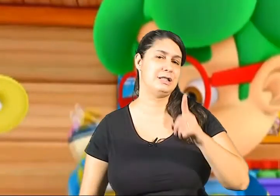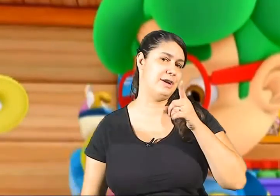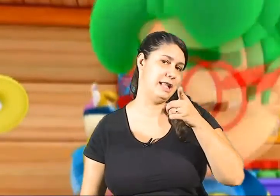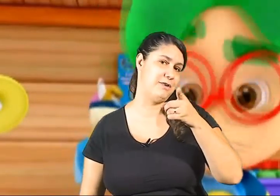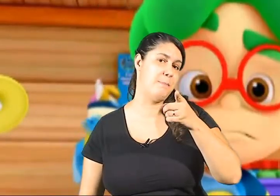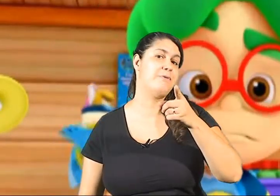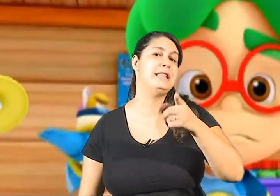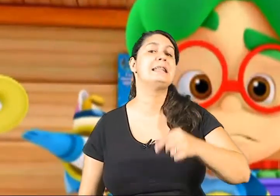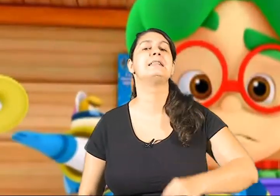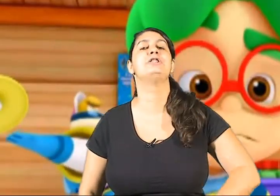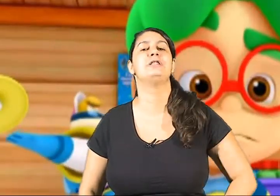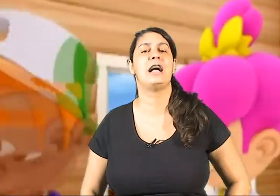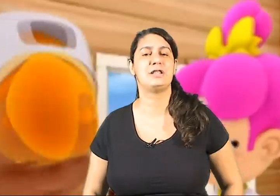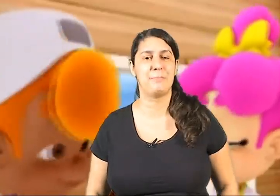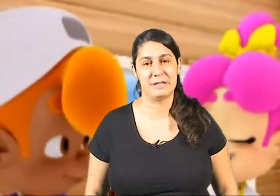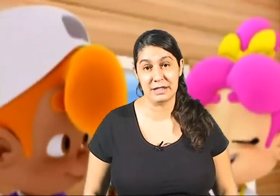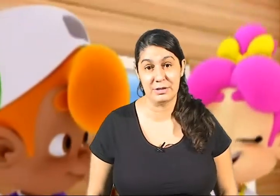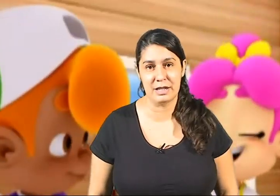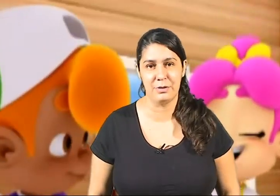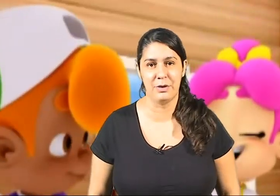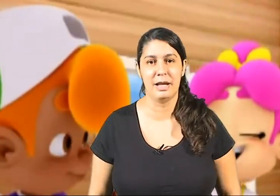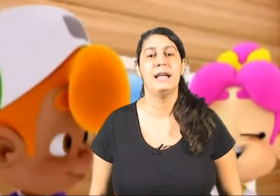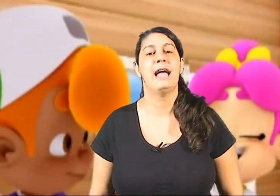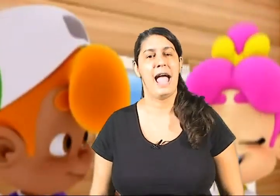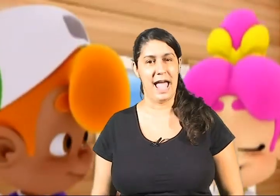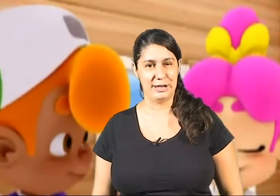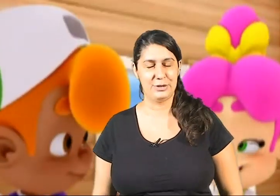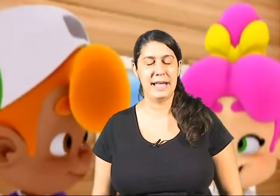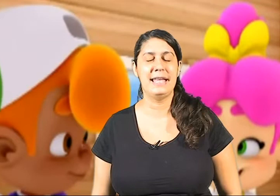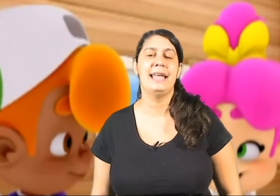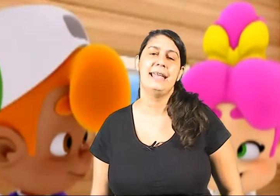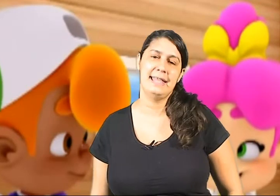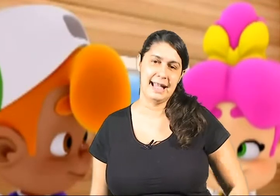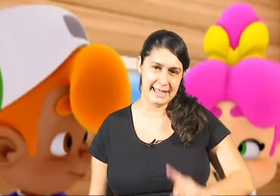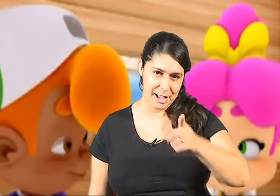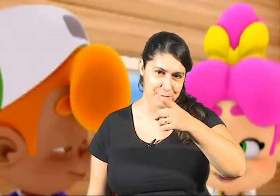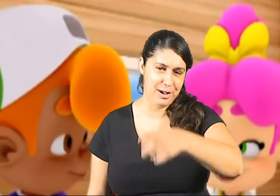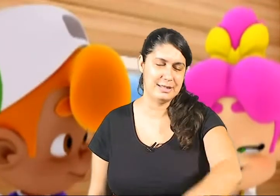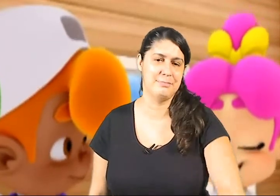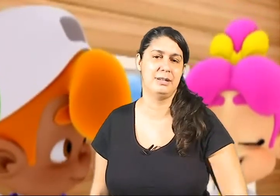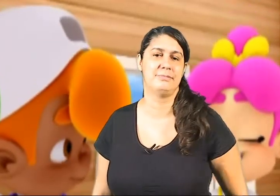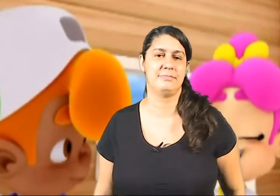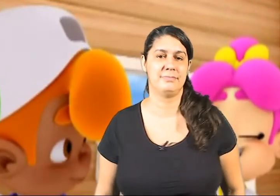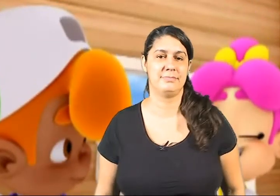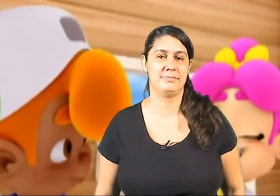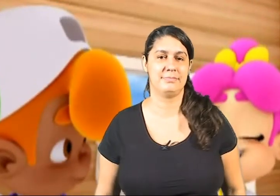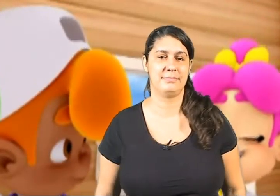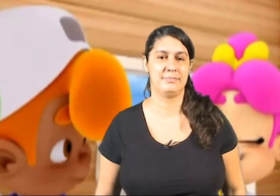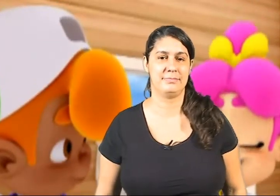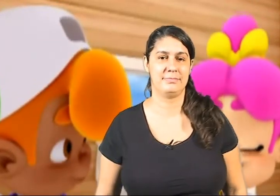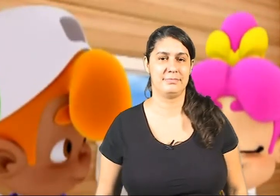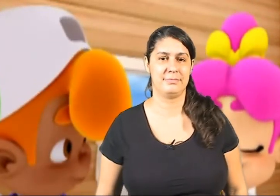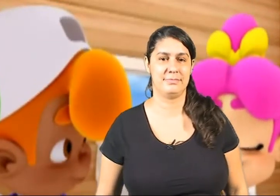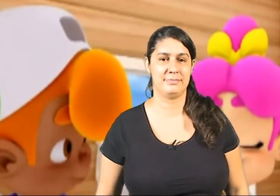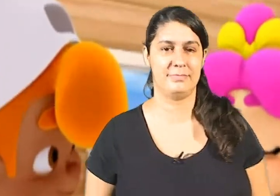e você vai levar uma vida em santidade na presença do Senhor É isso aí e até a próxima